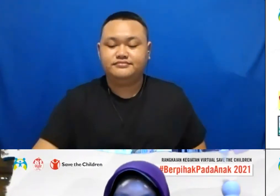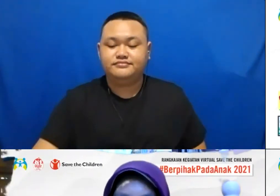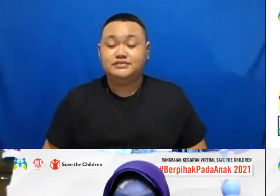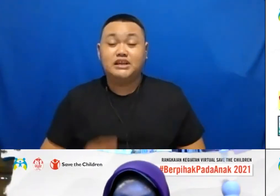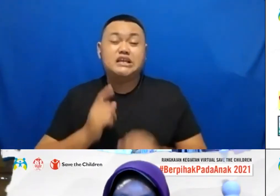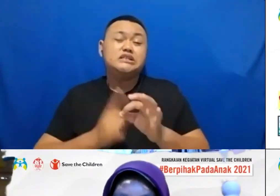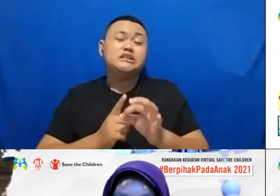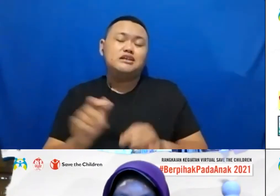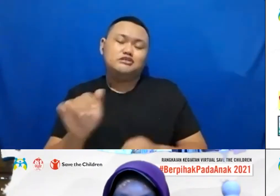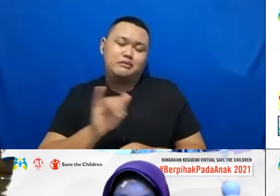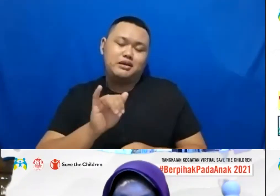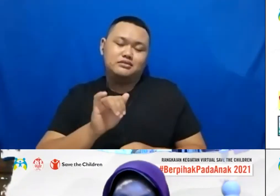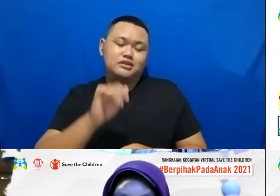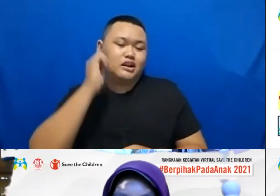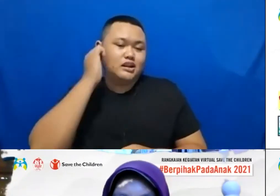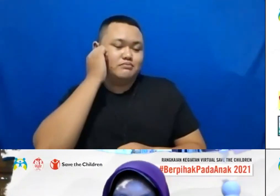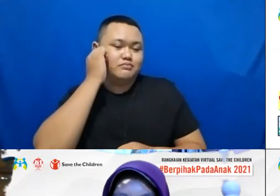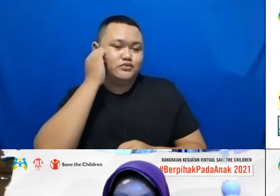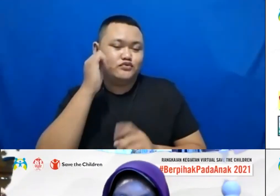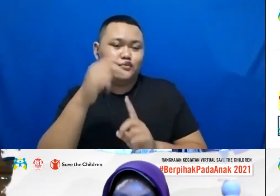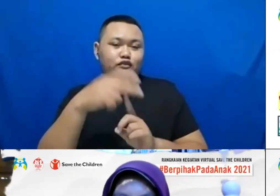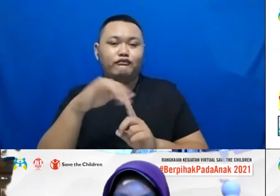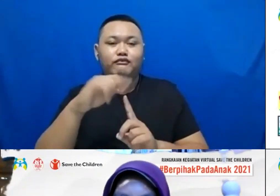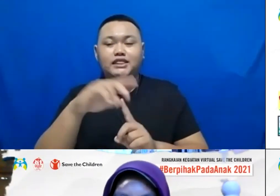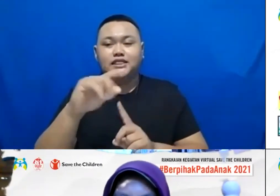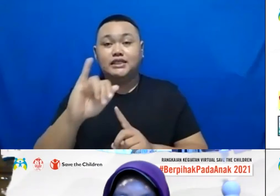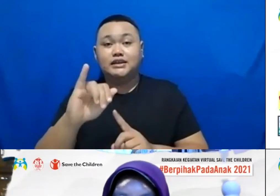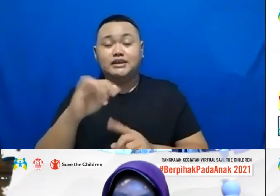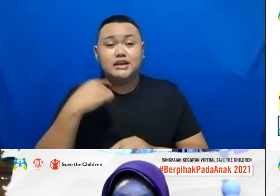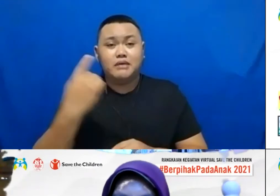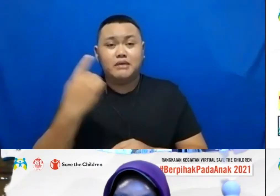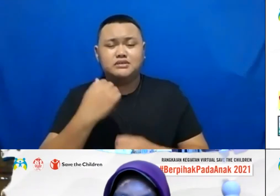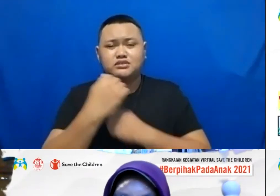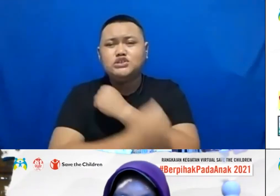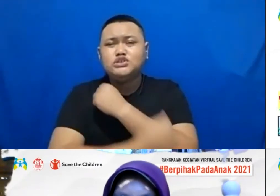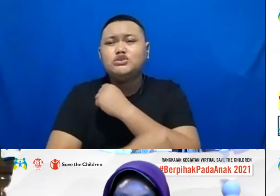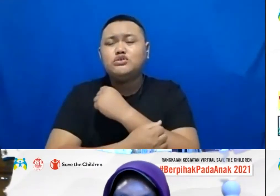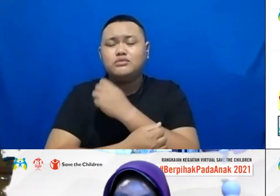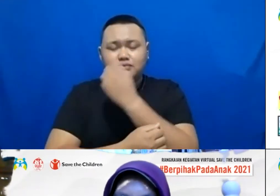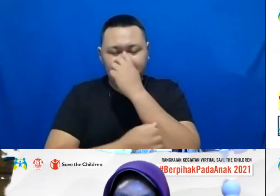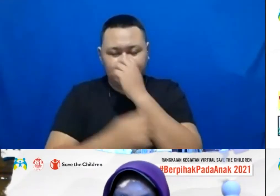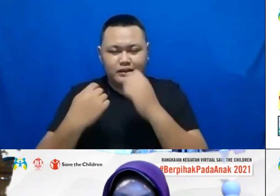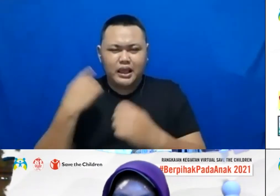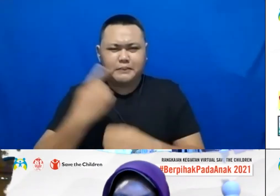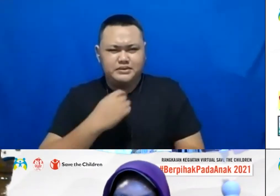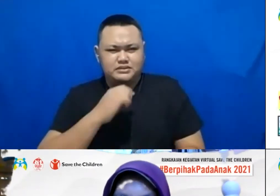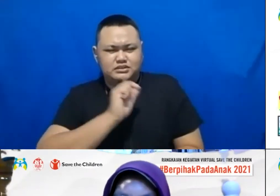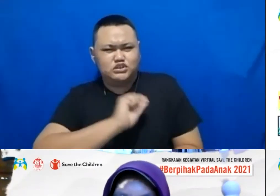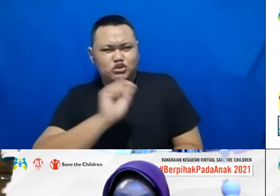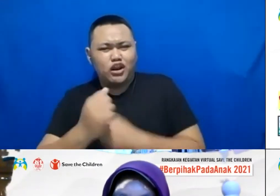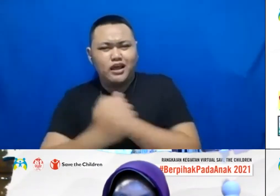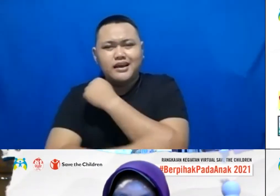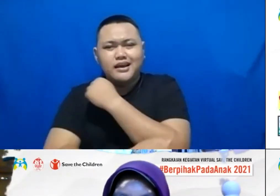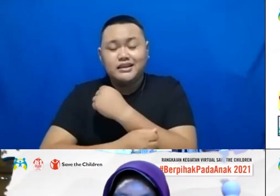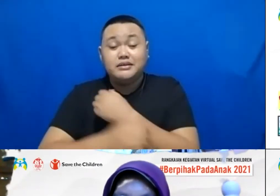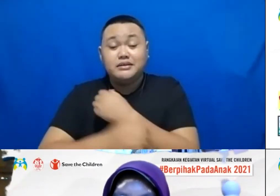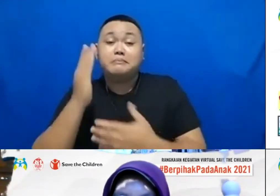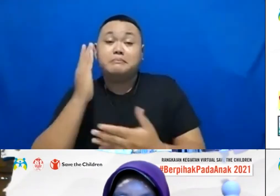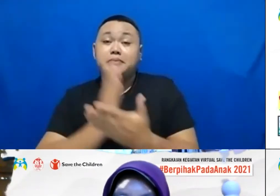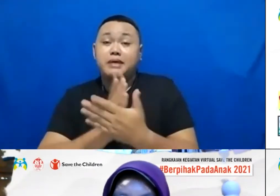kegiatan-kegiatan ekstrakurikuler, di mana di sana ada pembina dari kegiatan ekstrakurikuler, maka si pembina